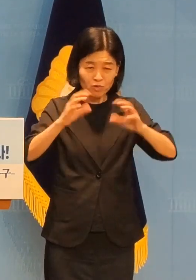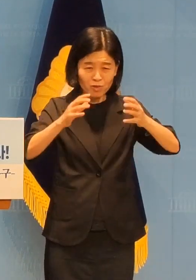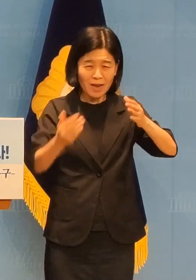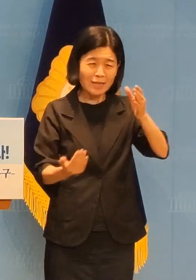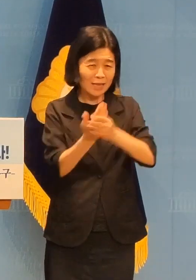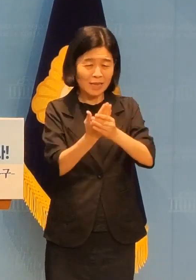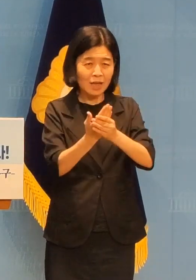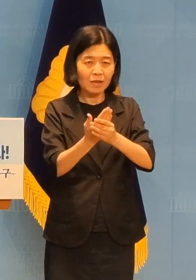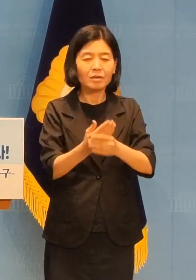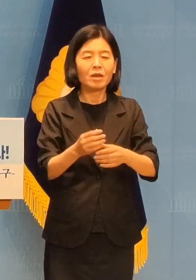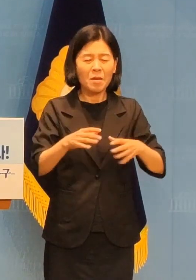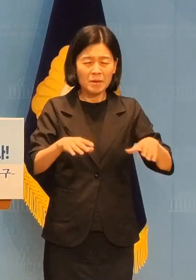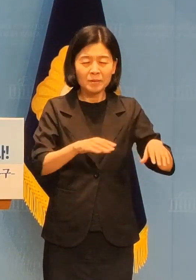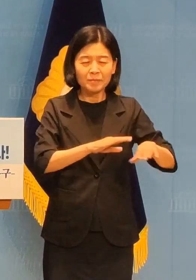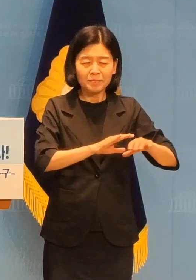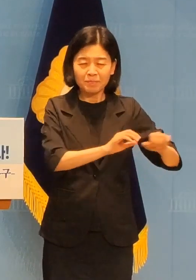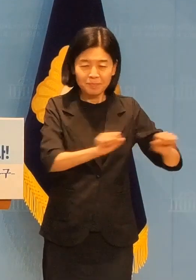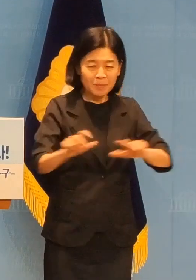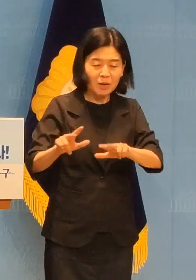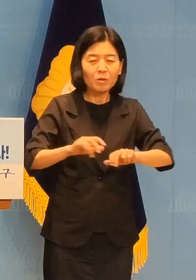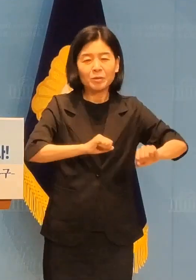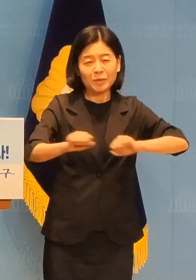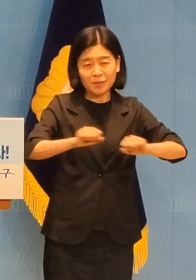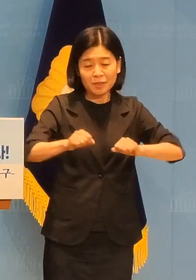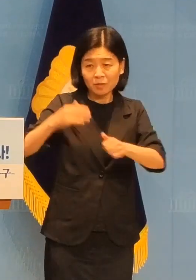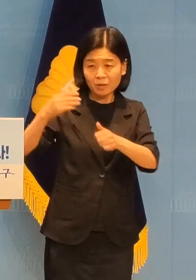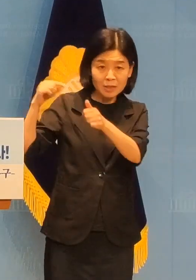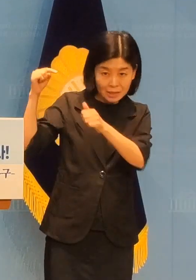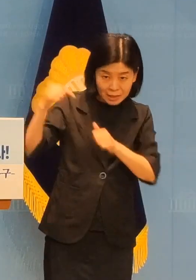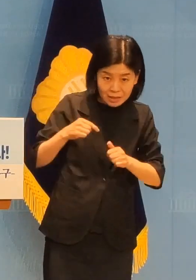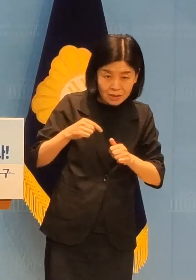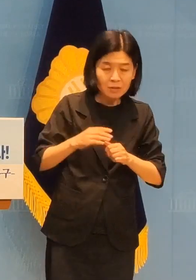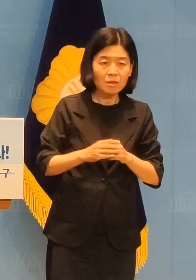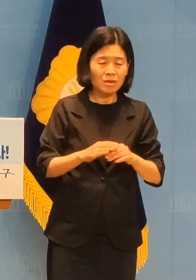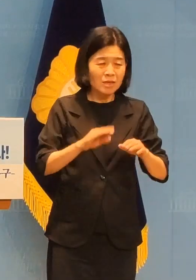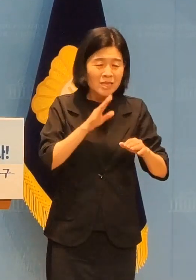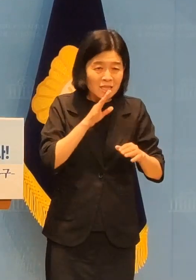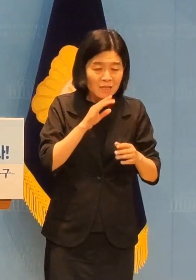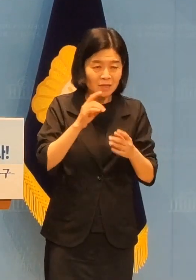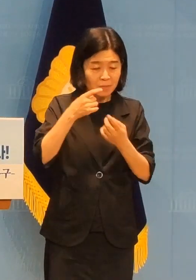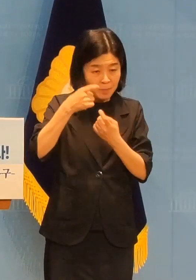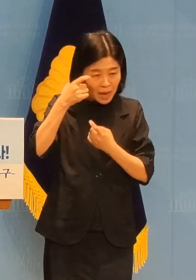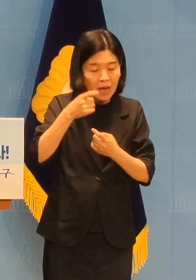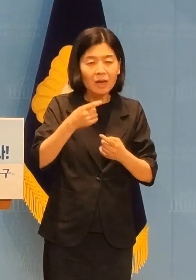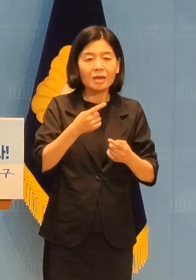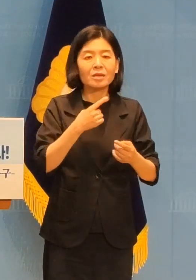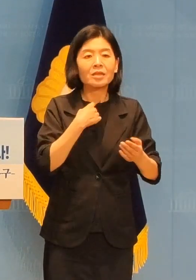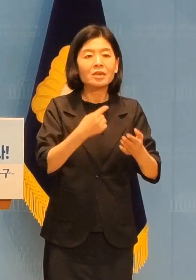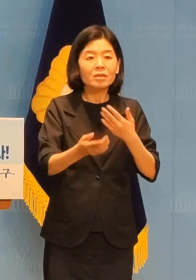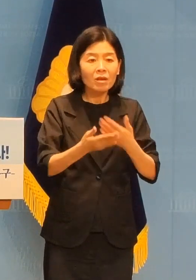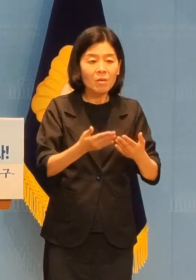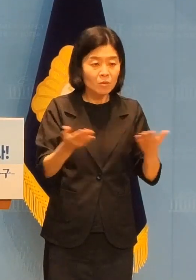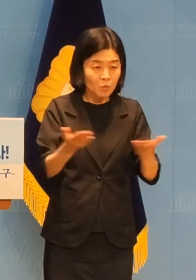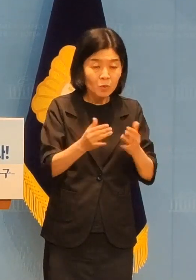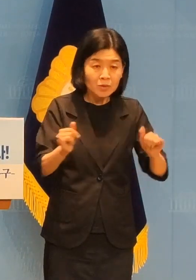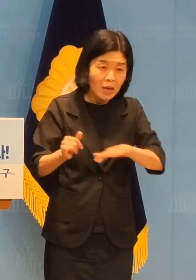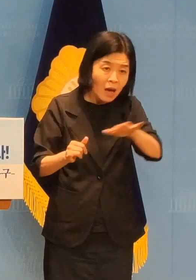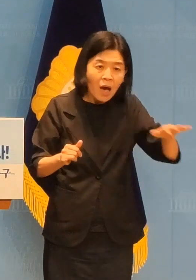현장의 노동자, 자영업자, 재난 취약계층이 체감하는 현실은 여전히 냉혹하기만